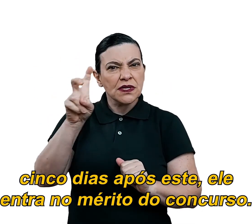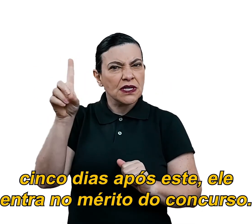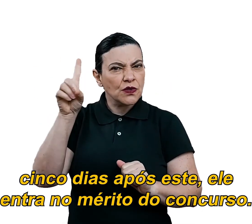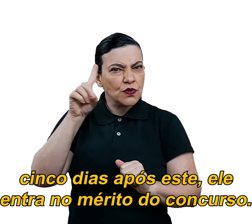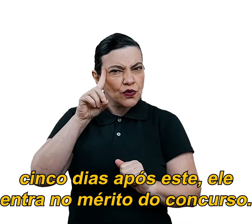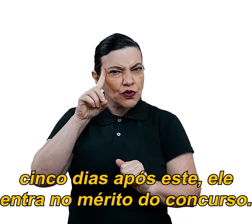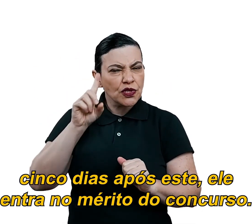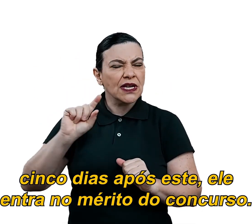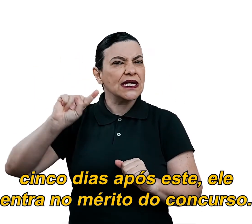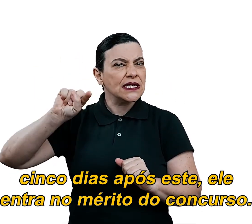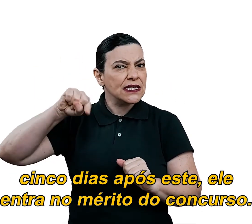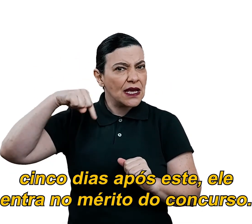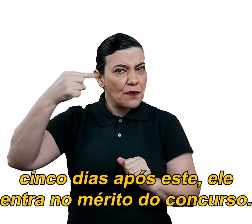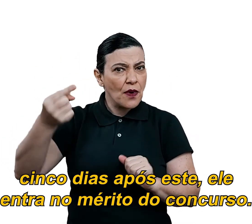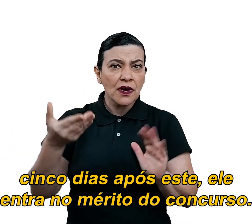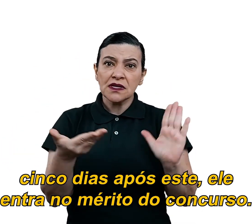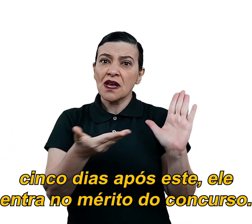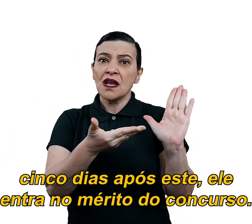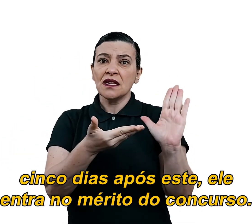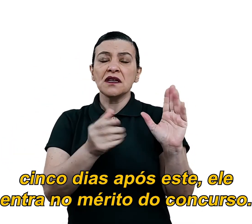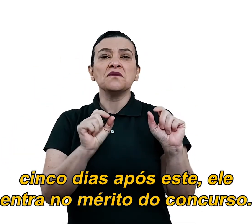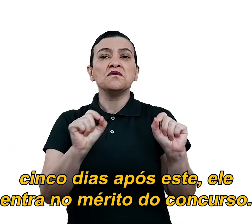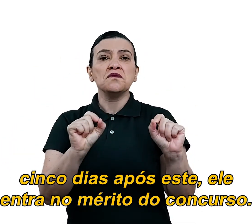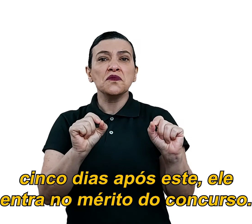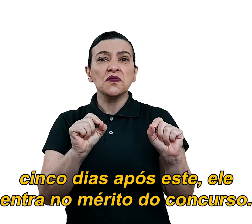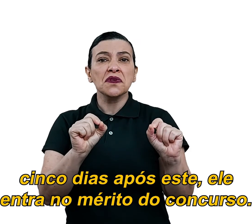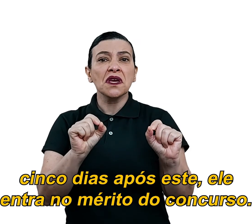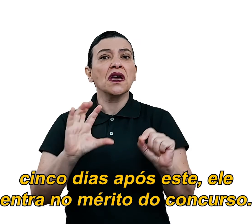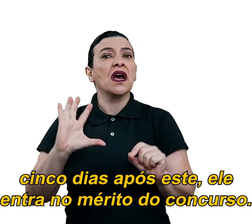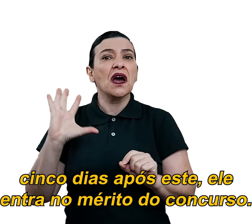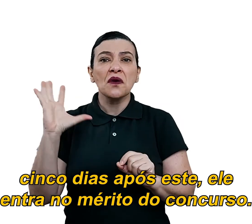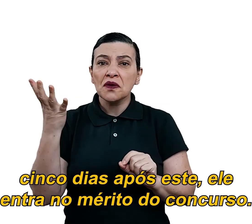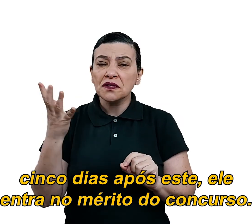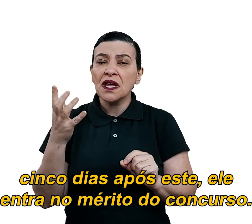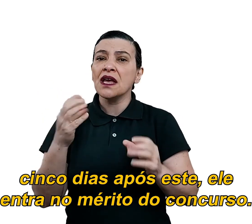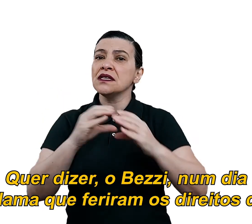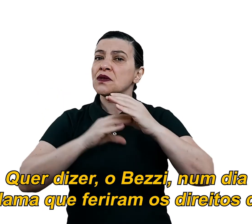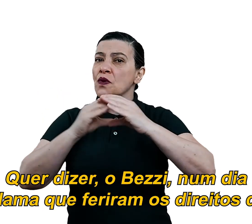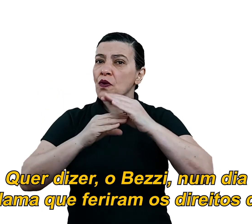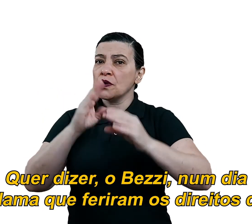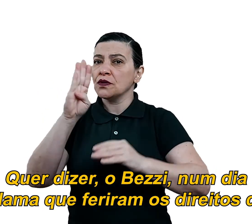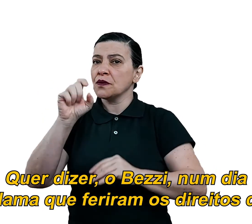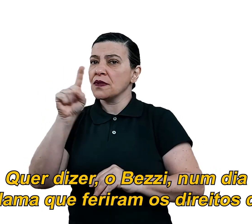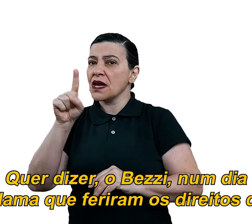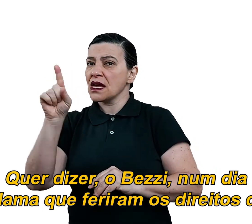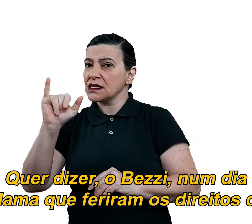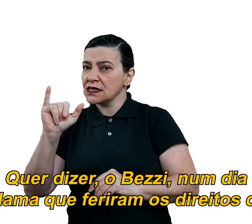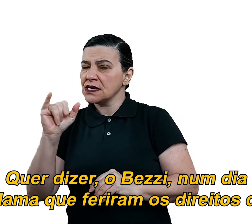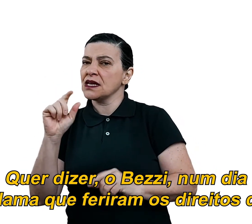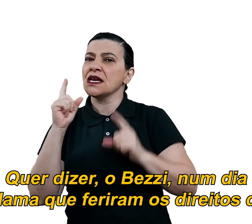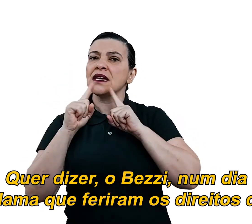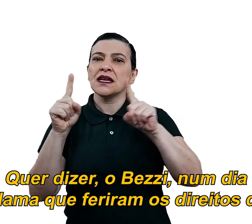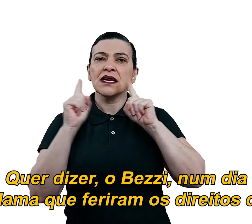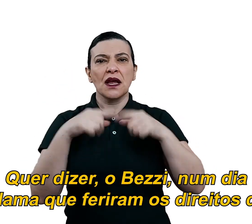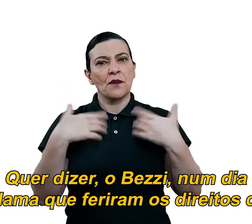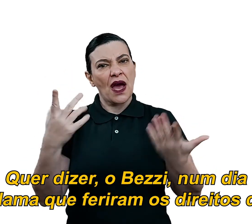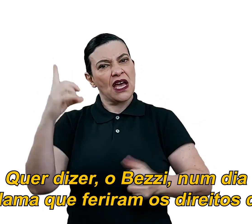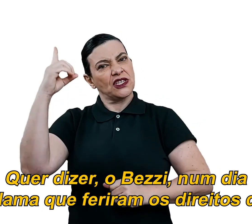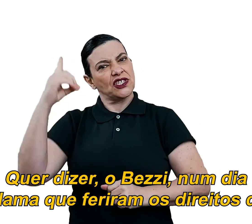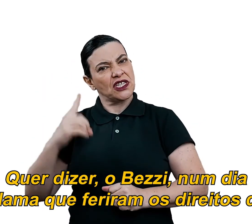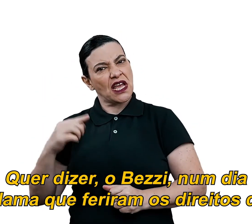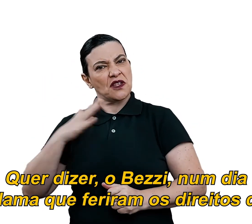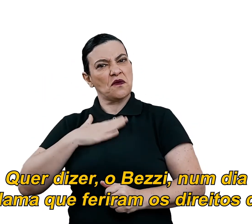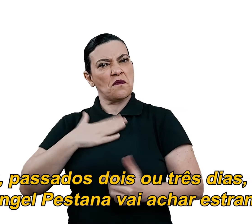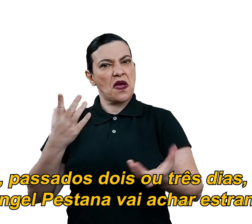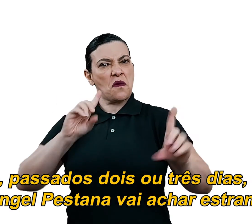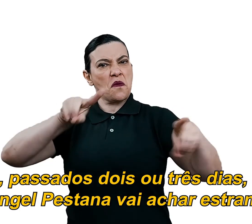dias após este, ele entra no mérito do concurso. Quer dizer, o Bezzi, num dia, reclama que feriram os